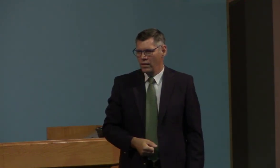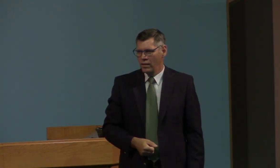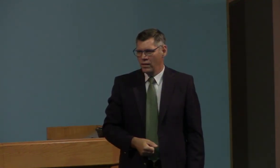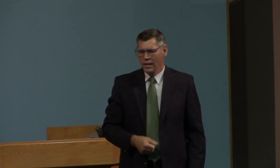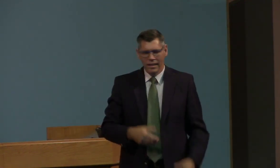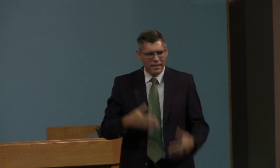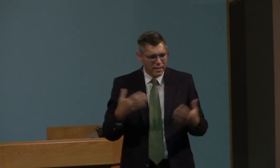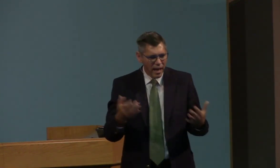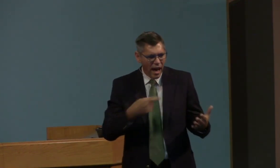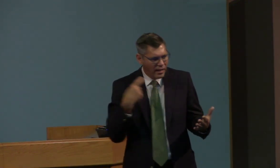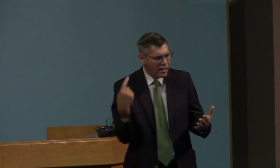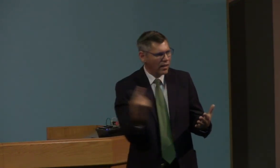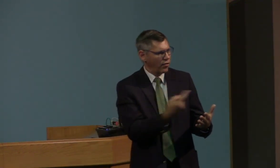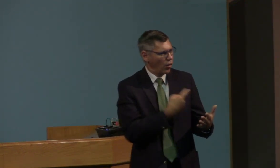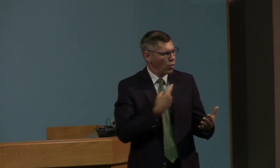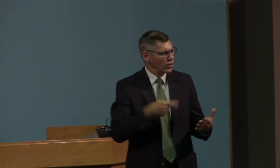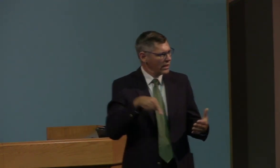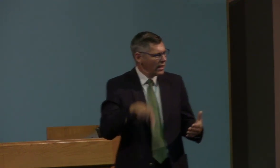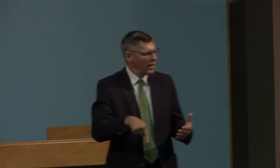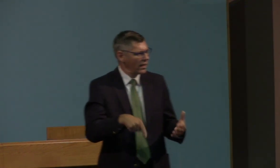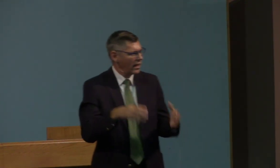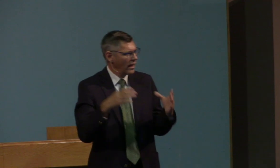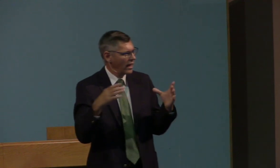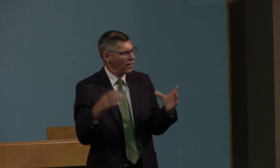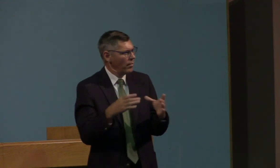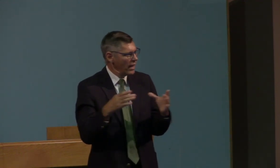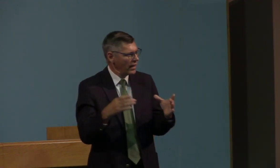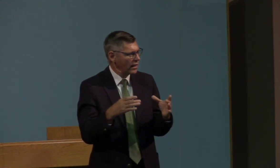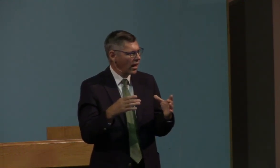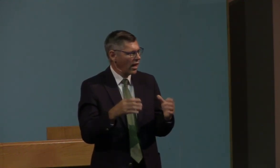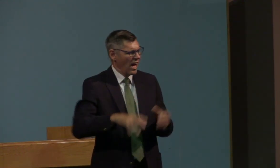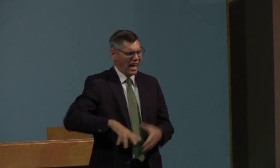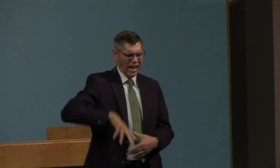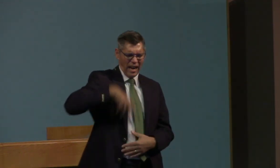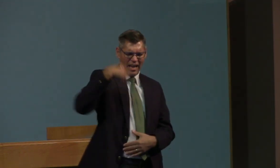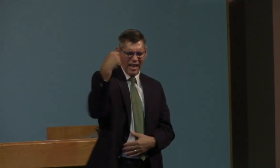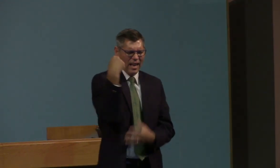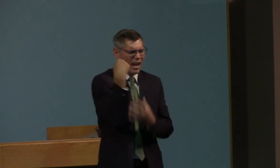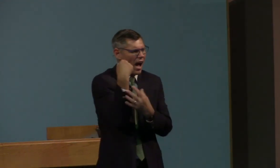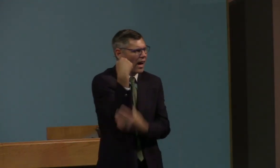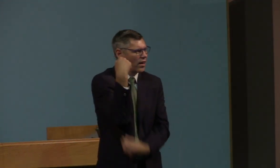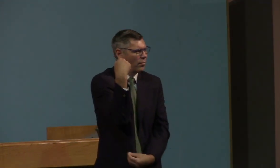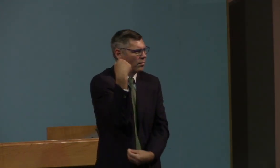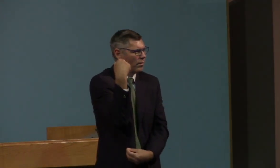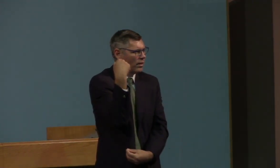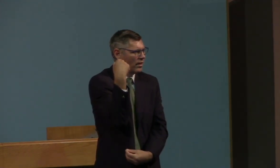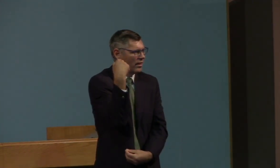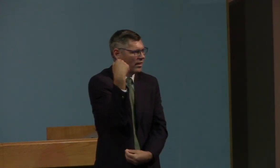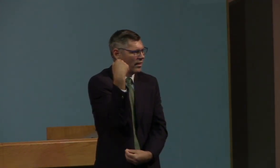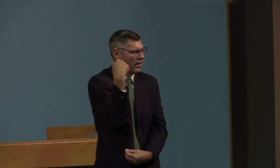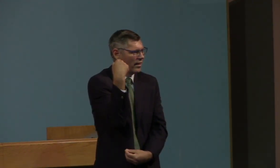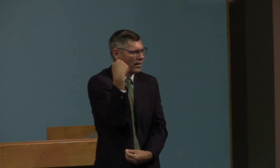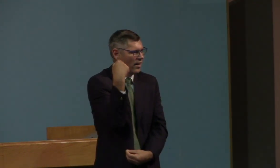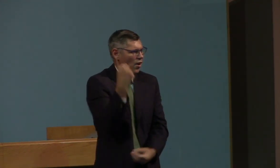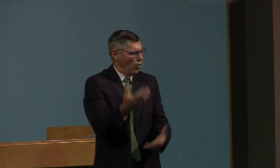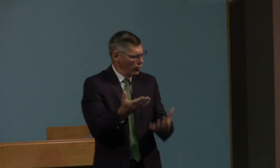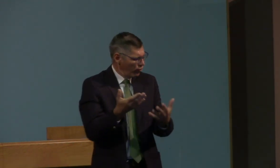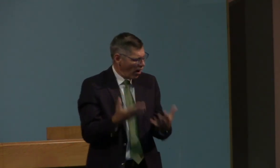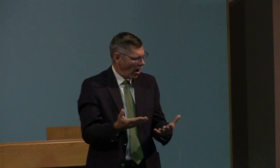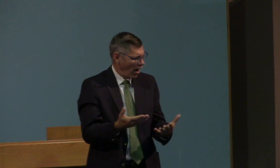Dit sê eintlik vir ons hier in die gemeente, ryk en arm, ontvang